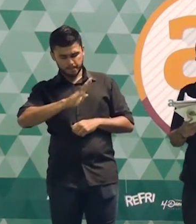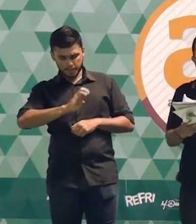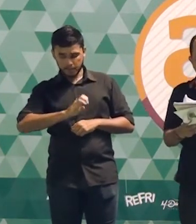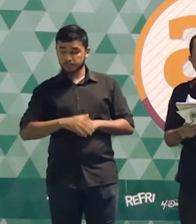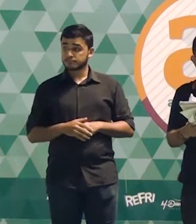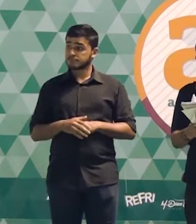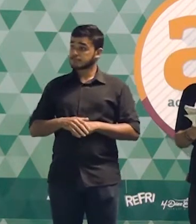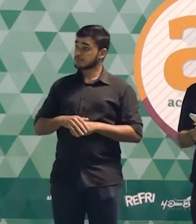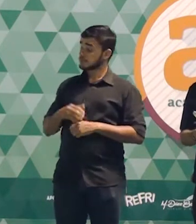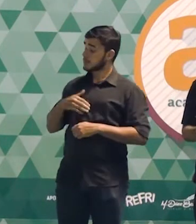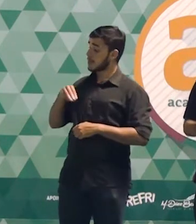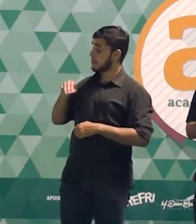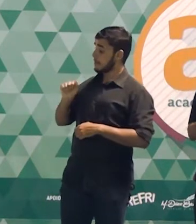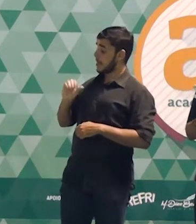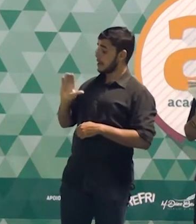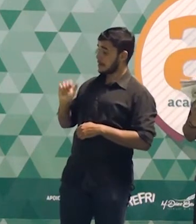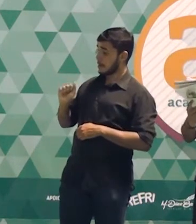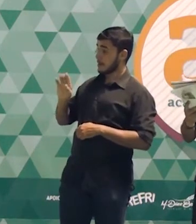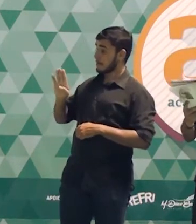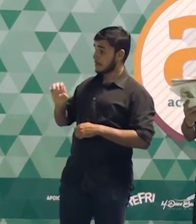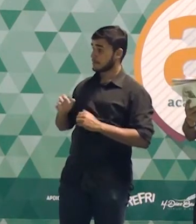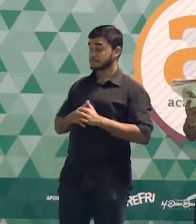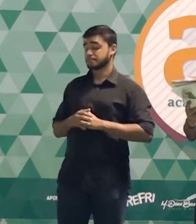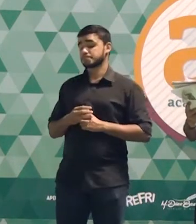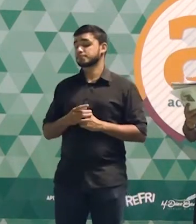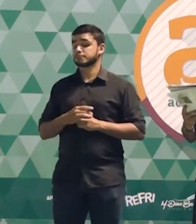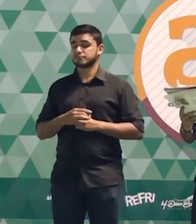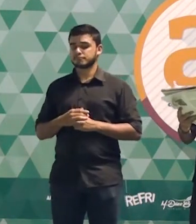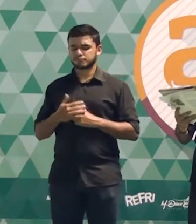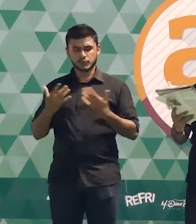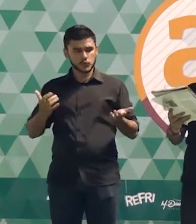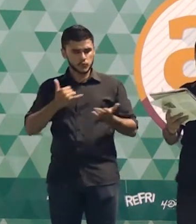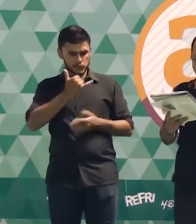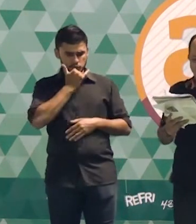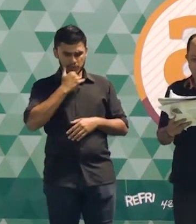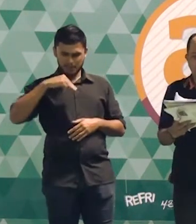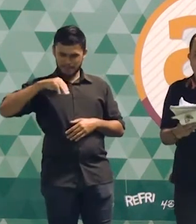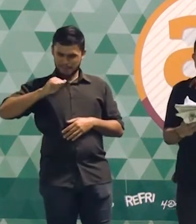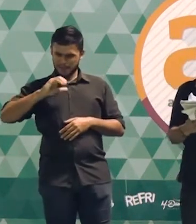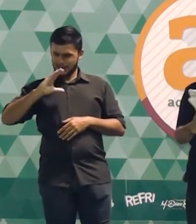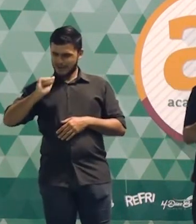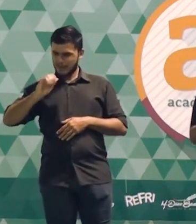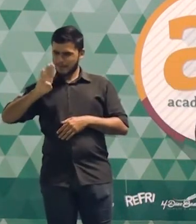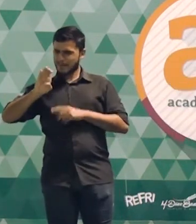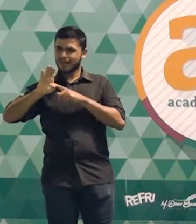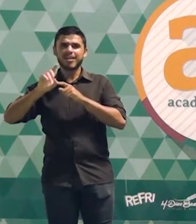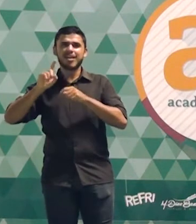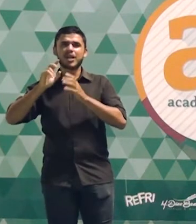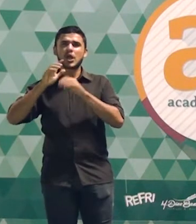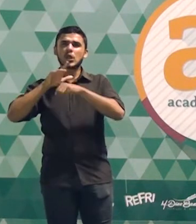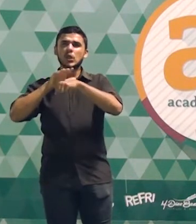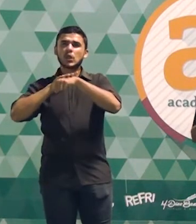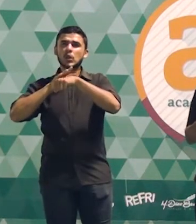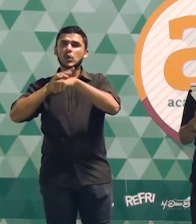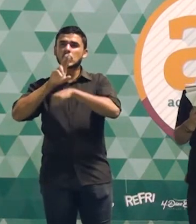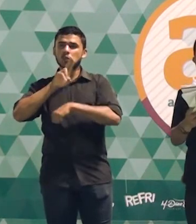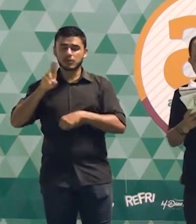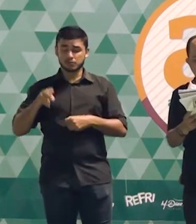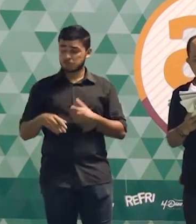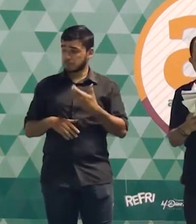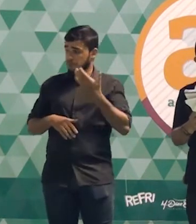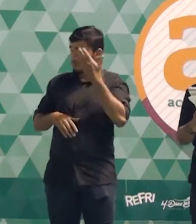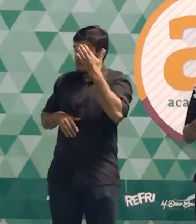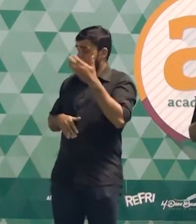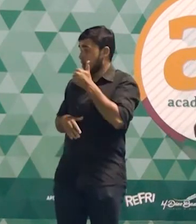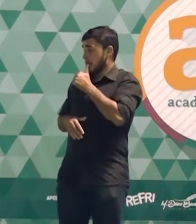a completar. É muito bom, né? Me desculpe, mas até parece doença de pele. Eu também acho esquisito,